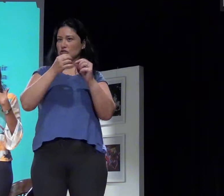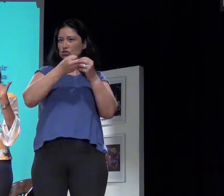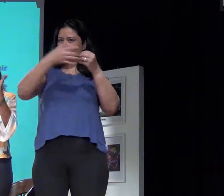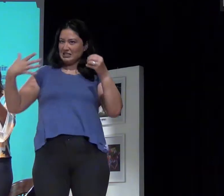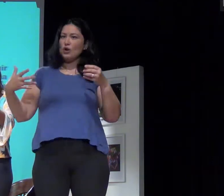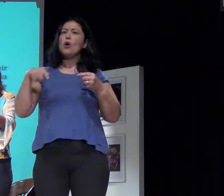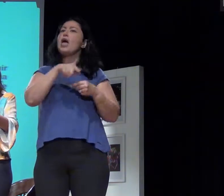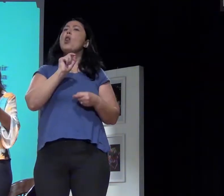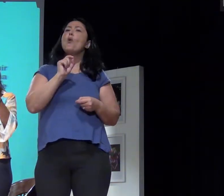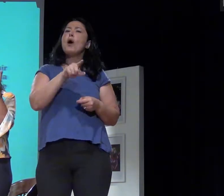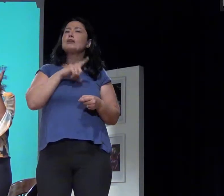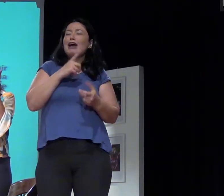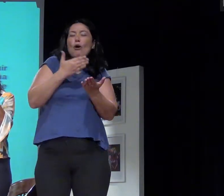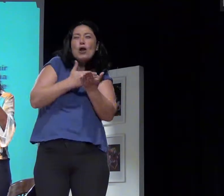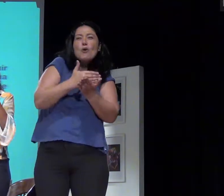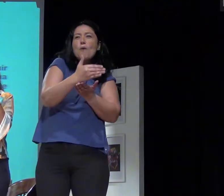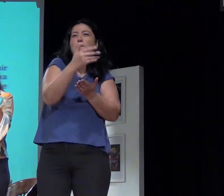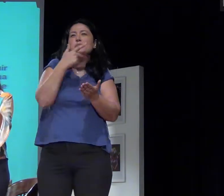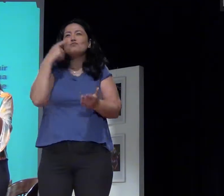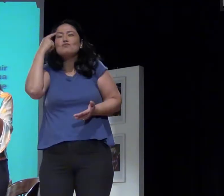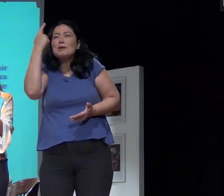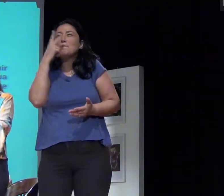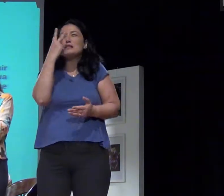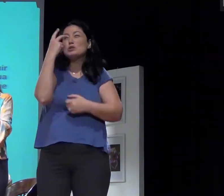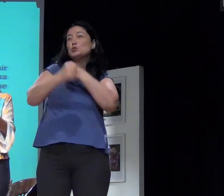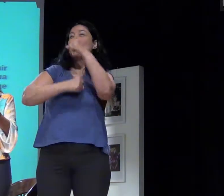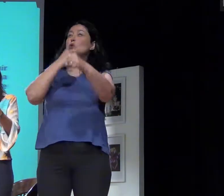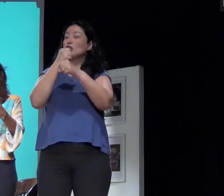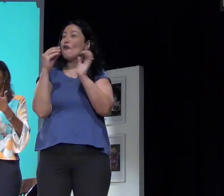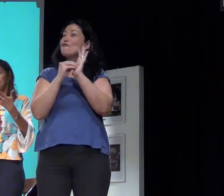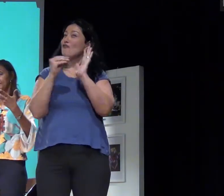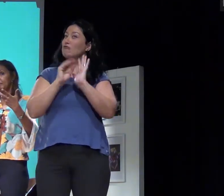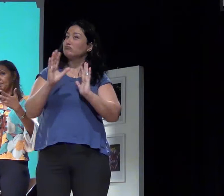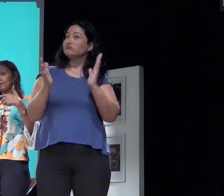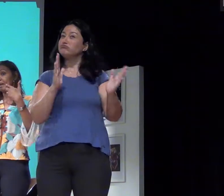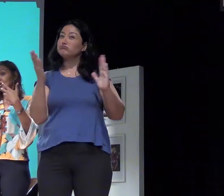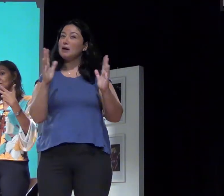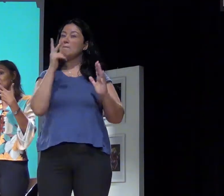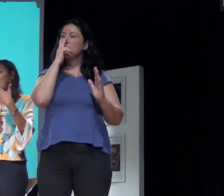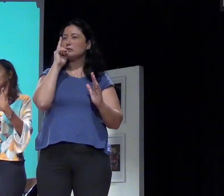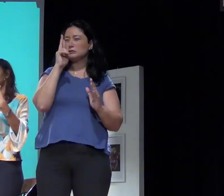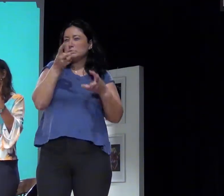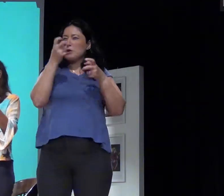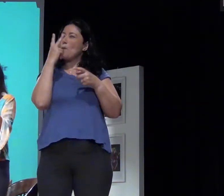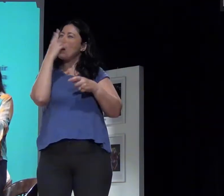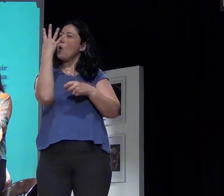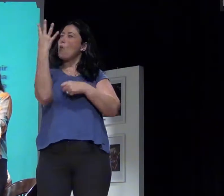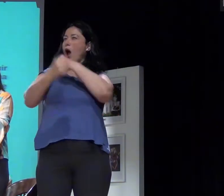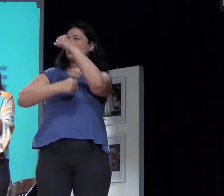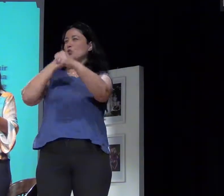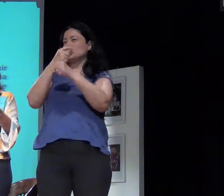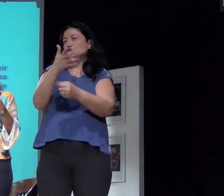já está com a perspectiva de continuidade por mais 2 anos. Então, nós vamos ter uma perspectiva de 4 anos já